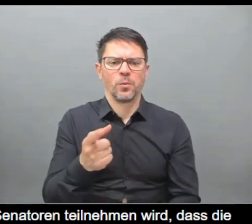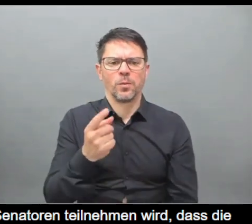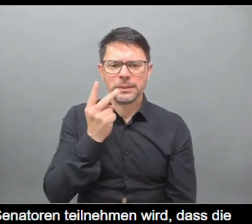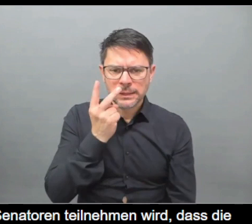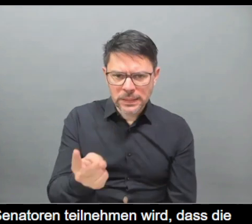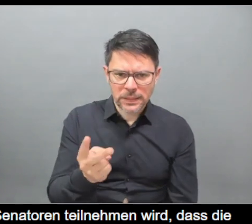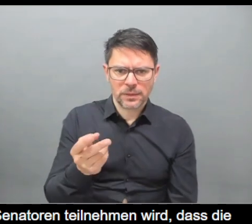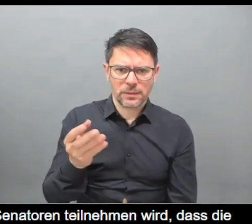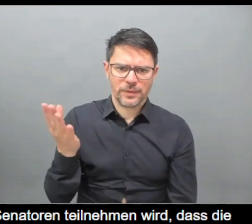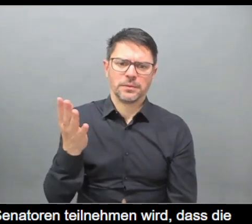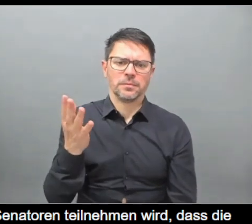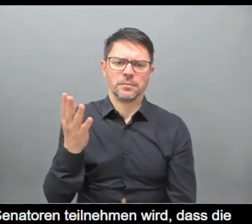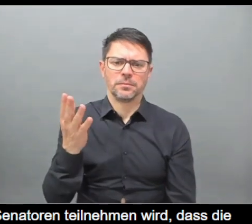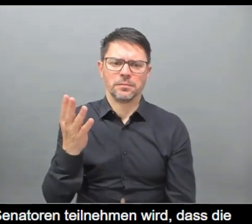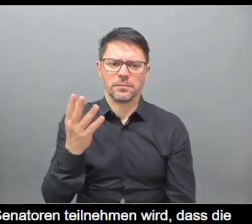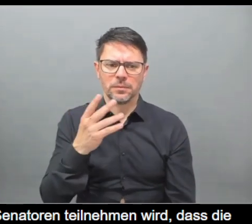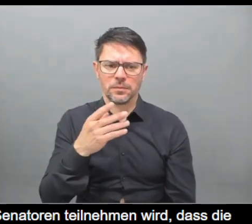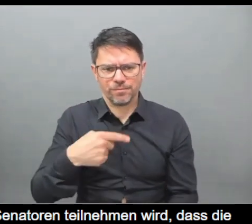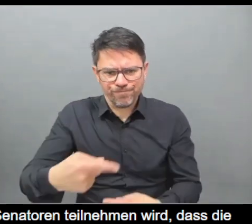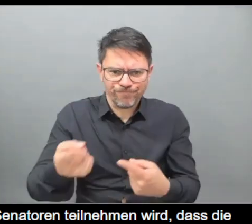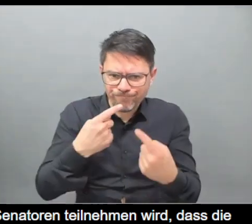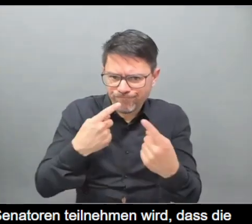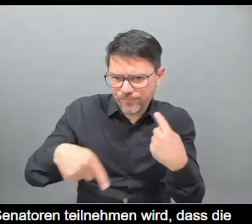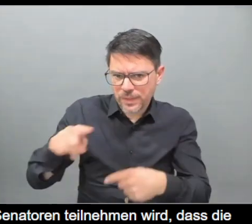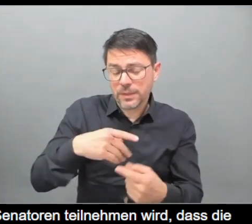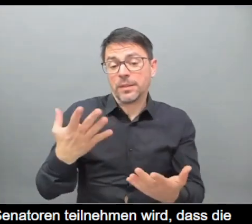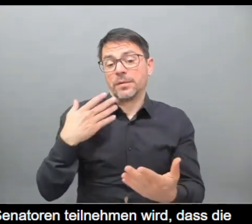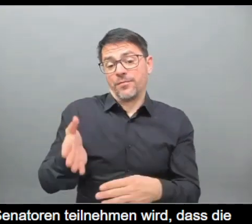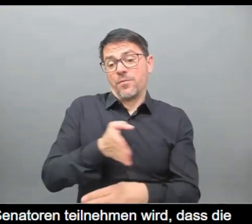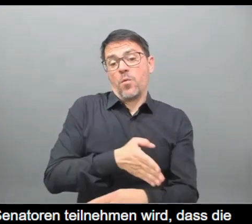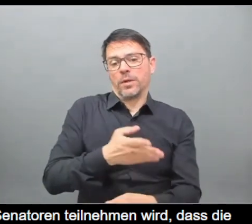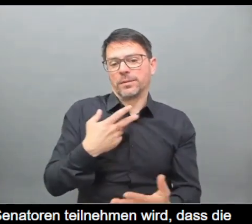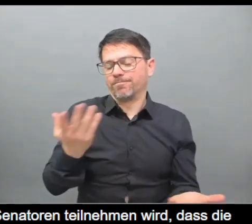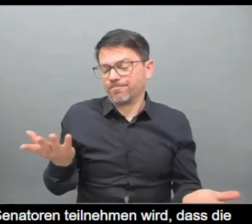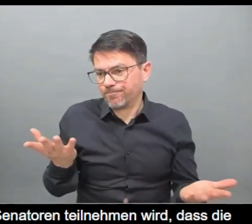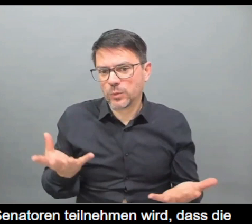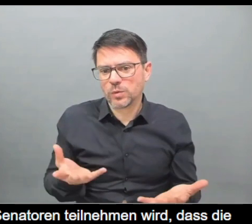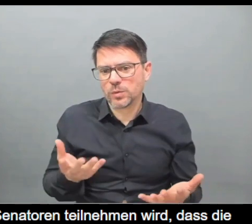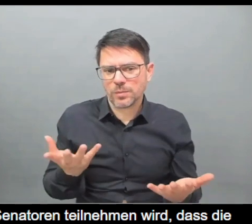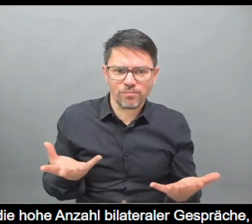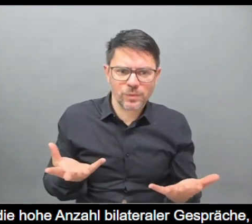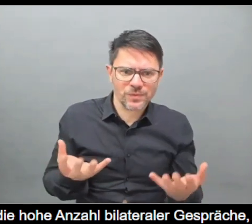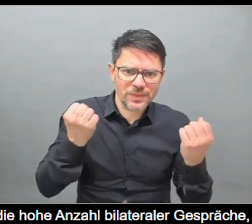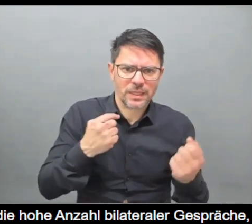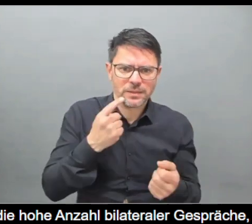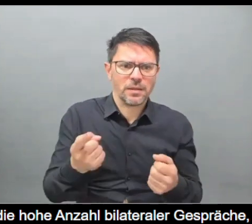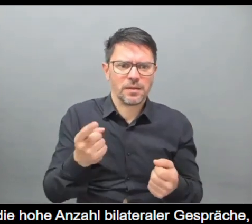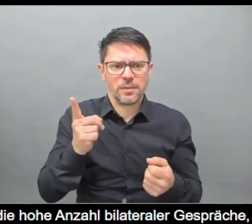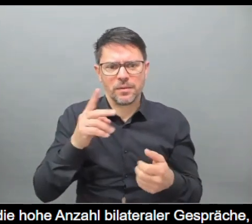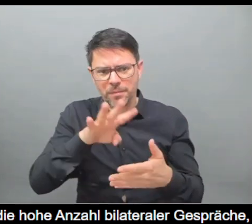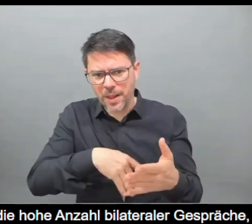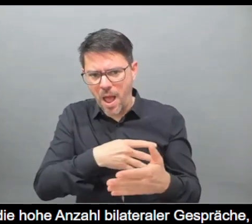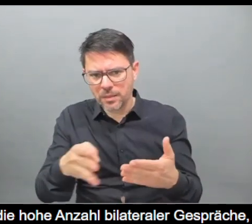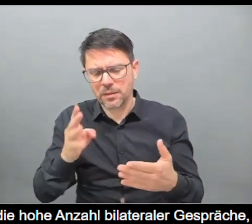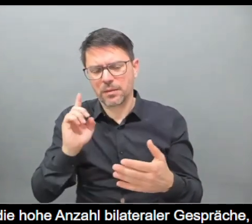zu sagen, weil sich die Pläne ununterbrochen ändern bis im Grunde bis zum Freitag hin noch, aber